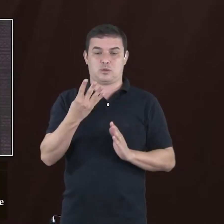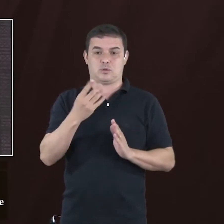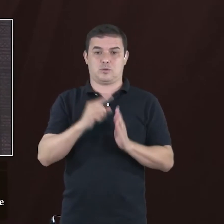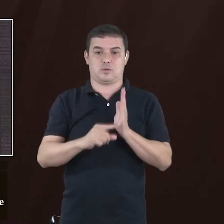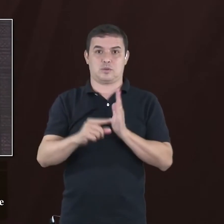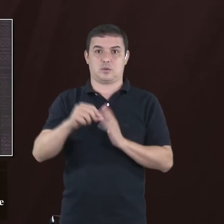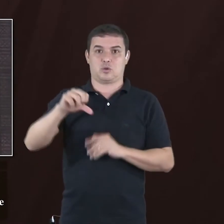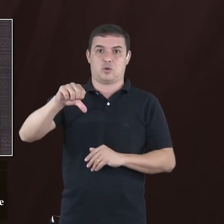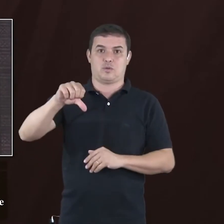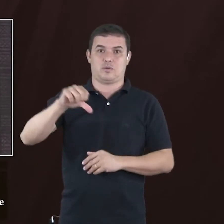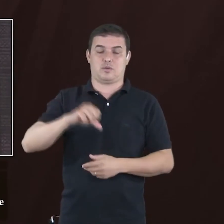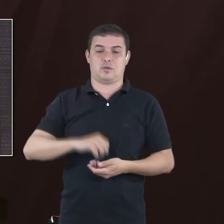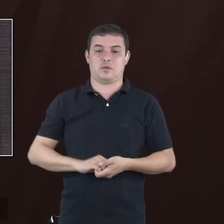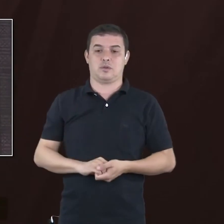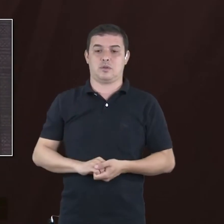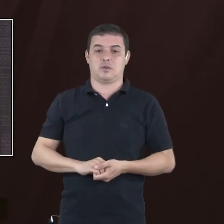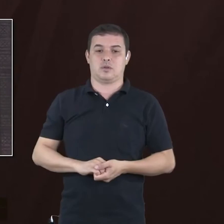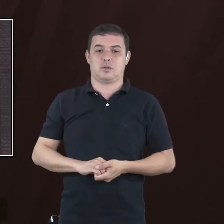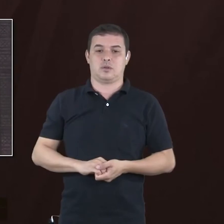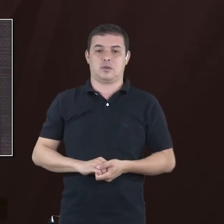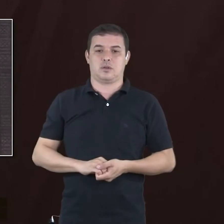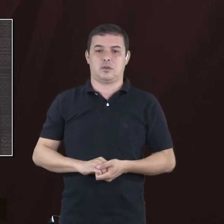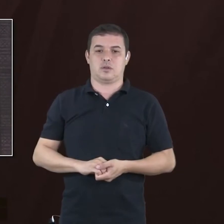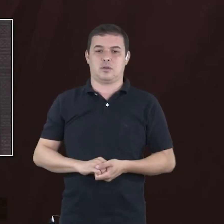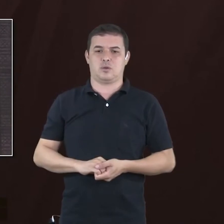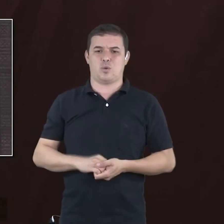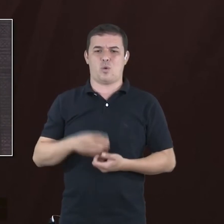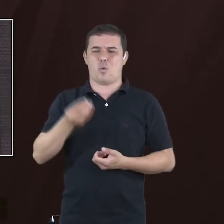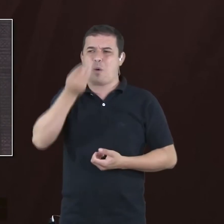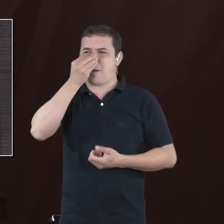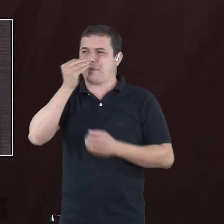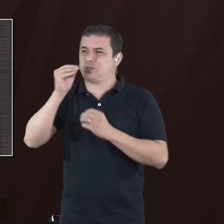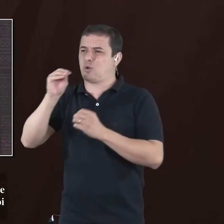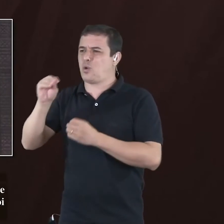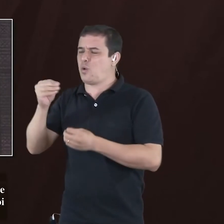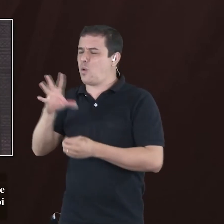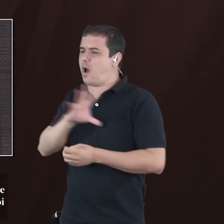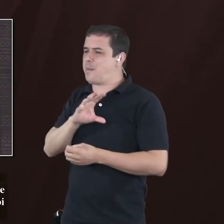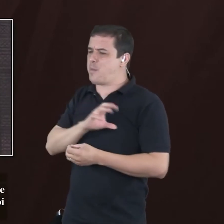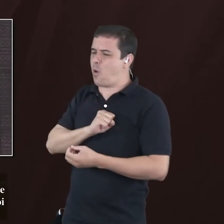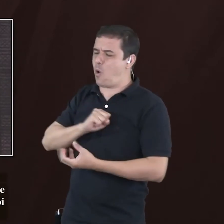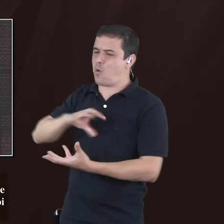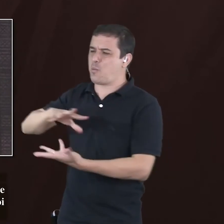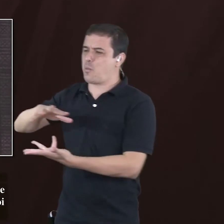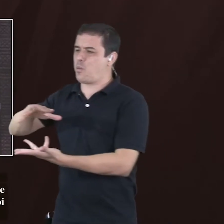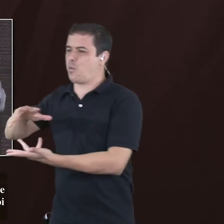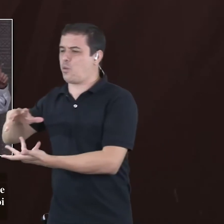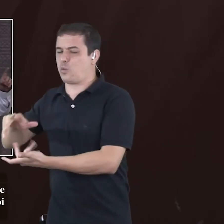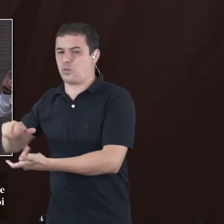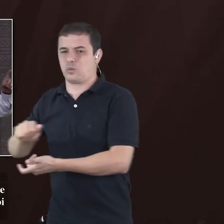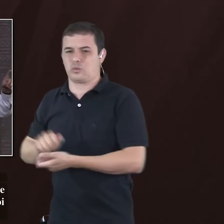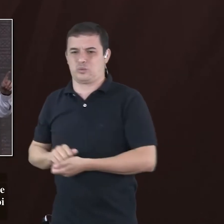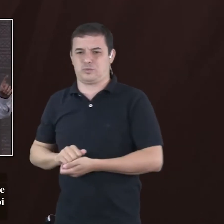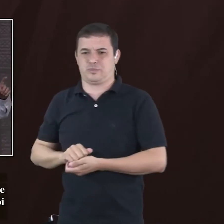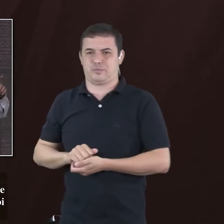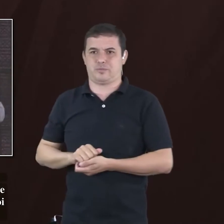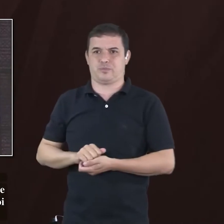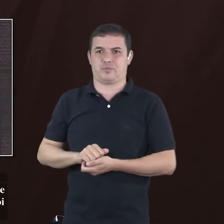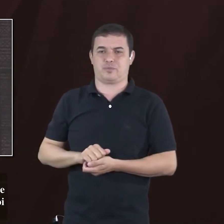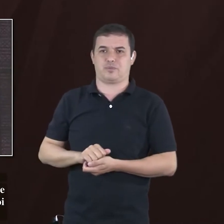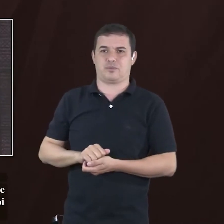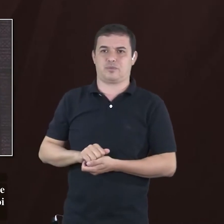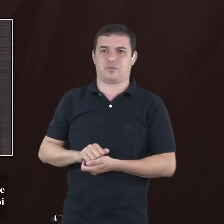porque Demas, tendo amado o presente século, me abandonou e se foi para Tessalônica. Tessalônica estavam aqueles homens mais